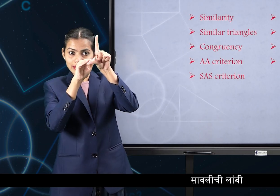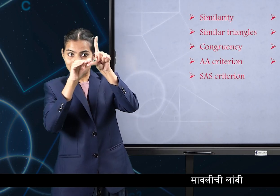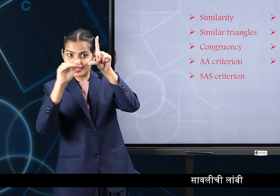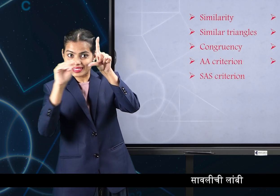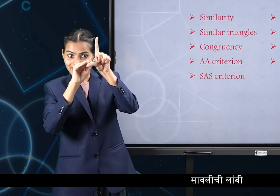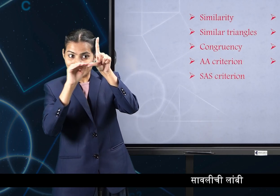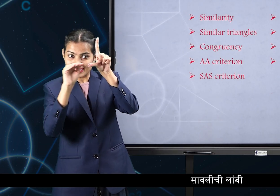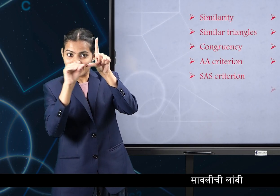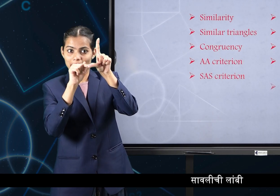सावलीची लांबी.